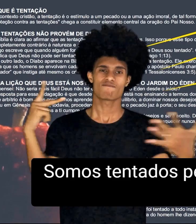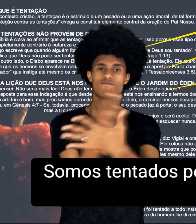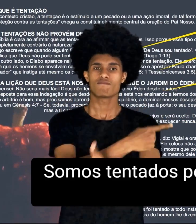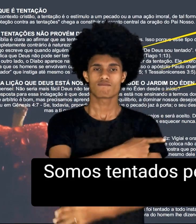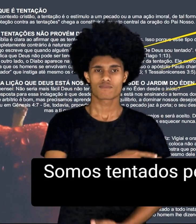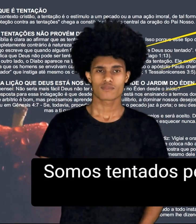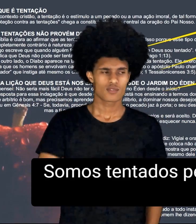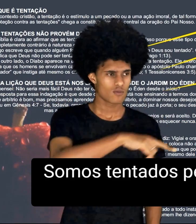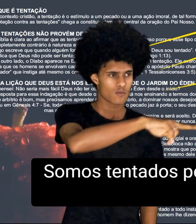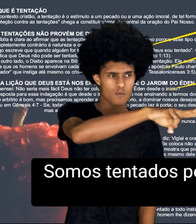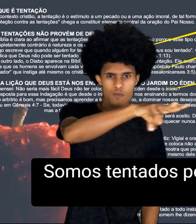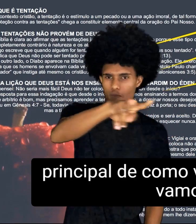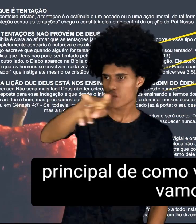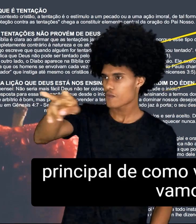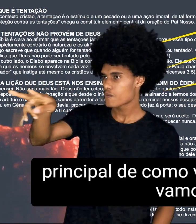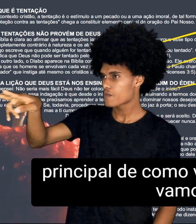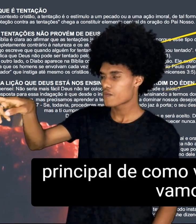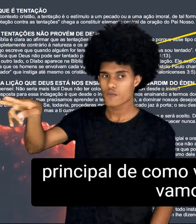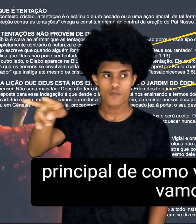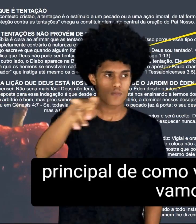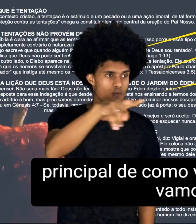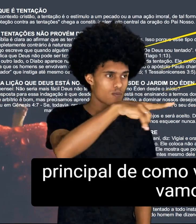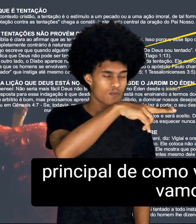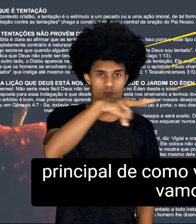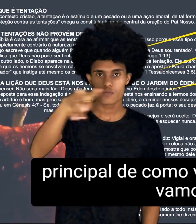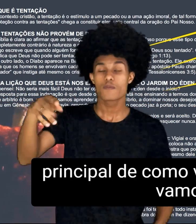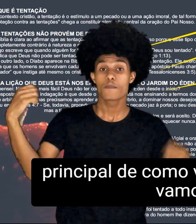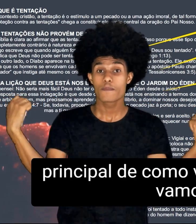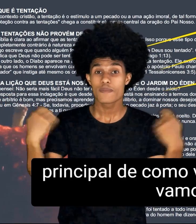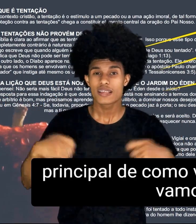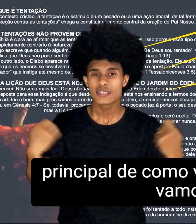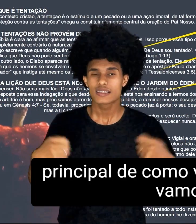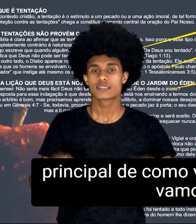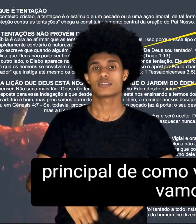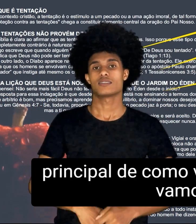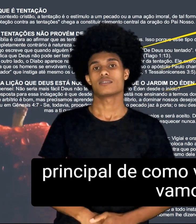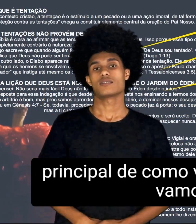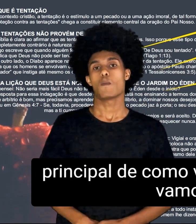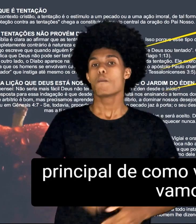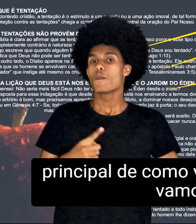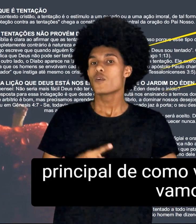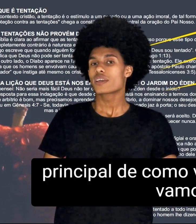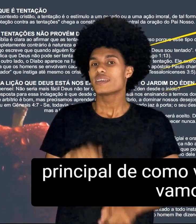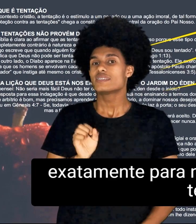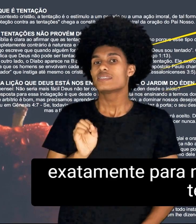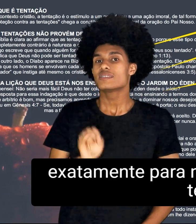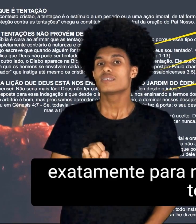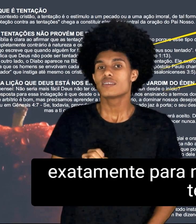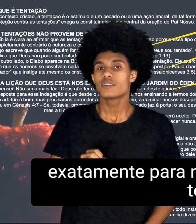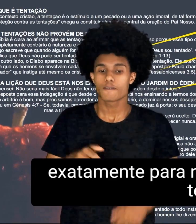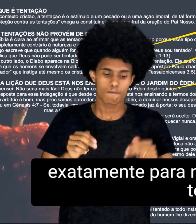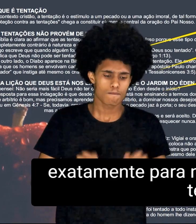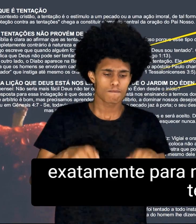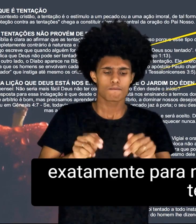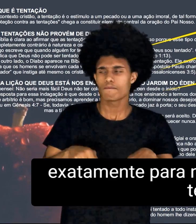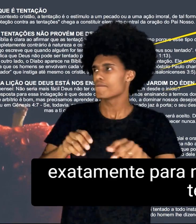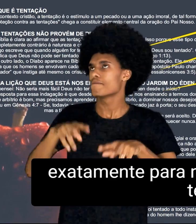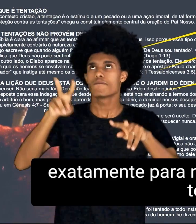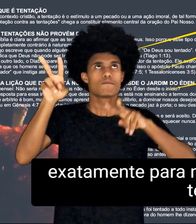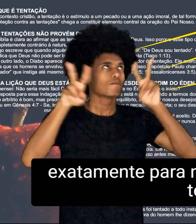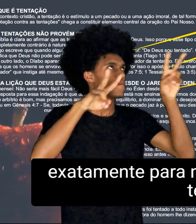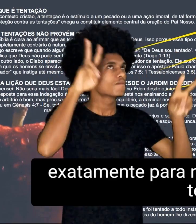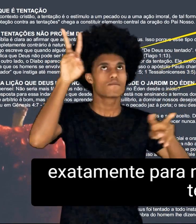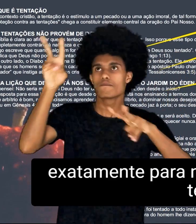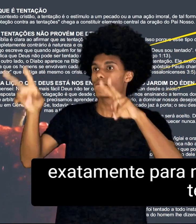nossos desejos. E aqui é um ponto principal de como vencer as tentações. Nós não vamos ser tentados exatamente por aquilo que a gente não gosta,